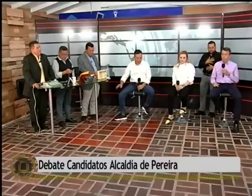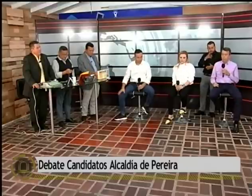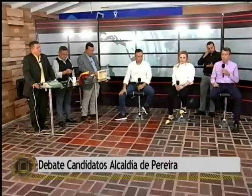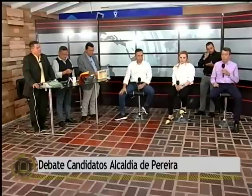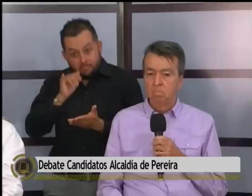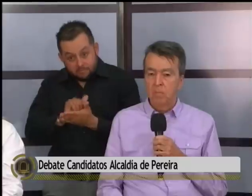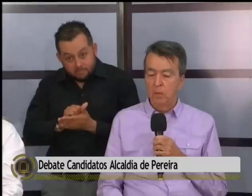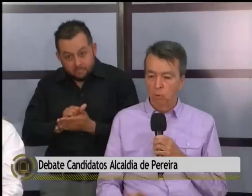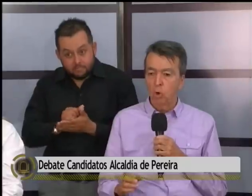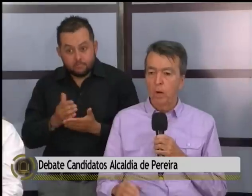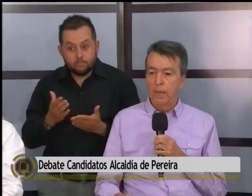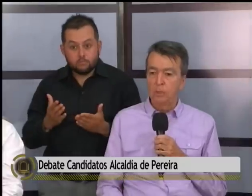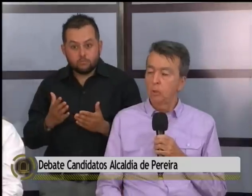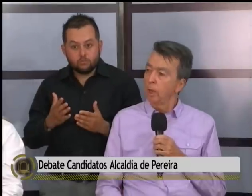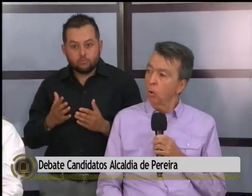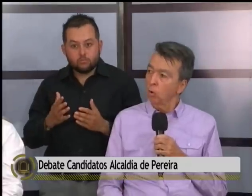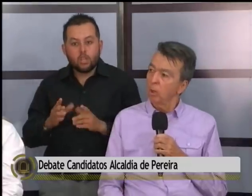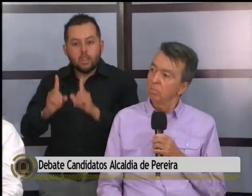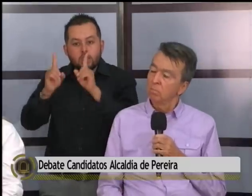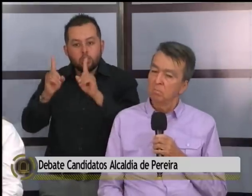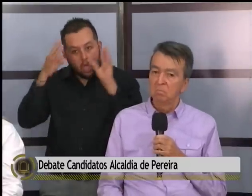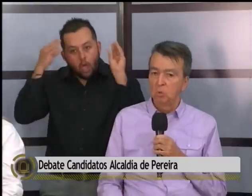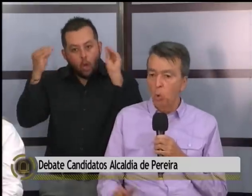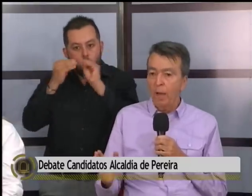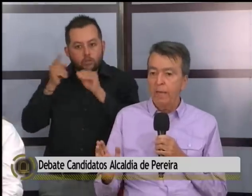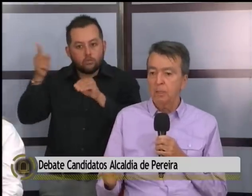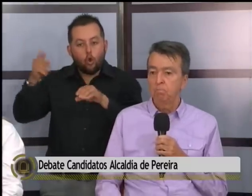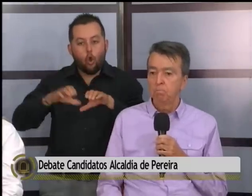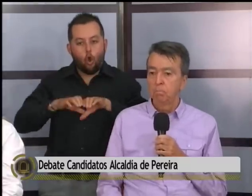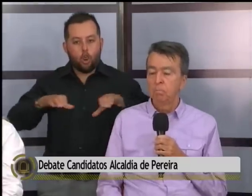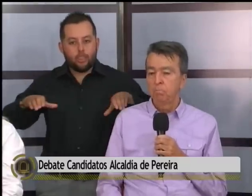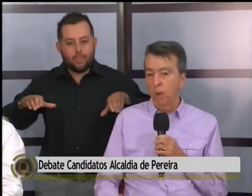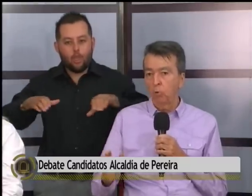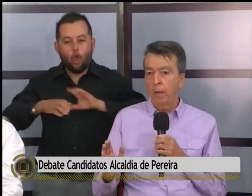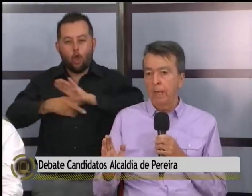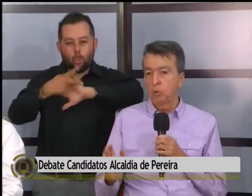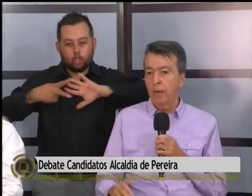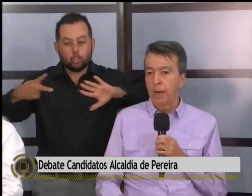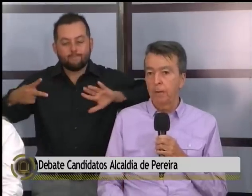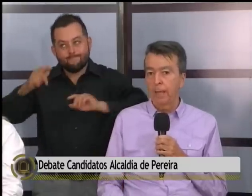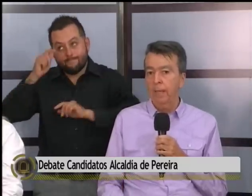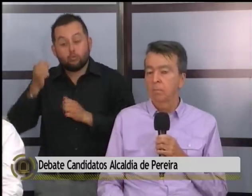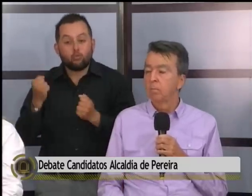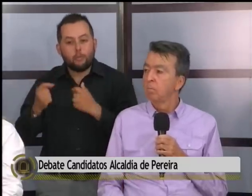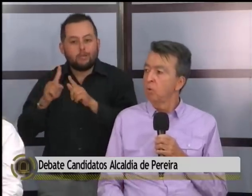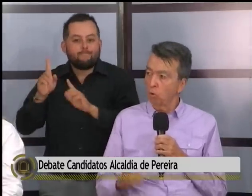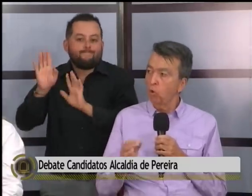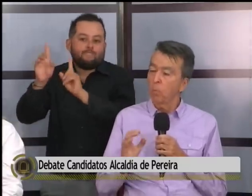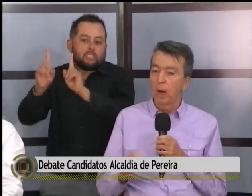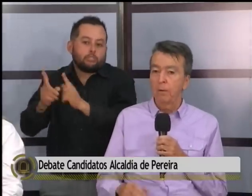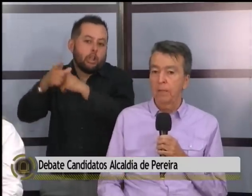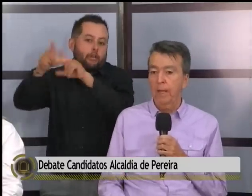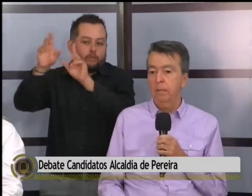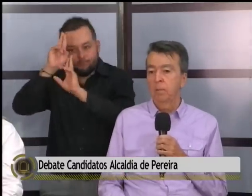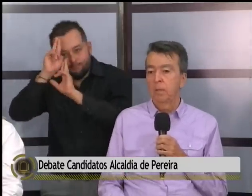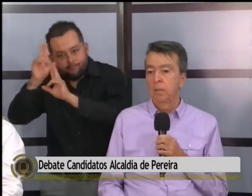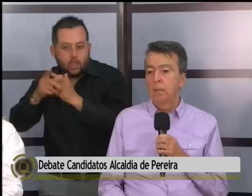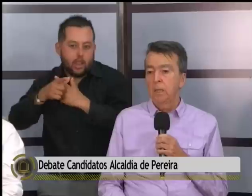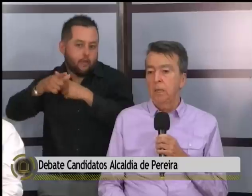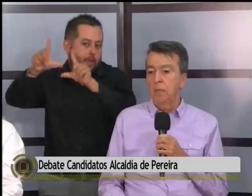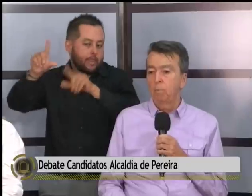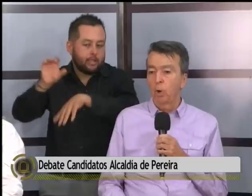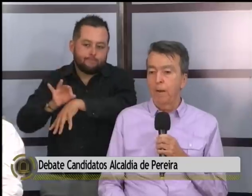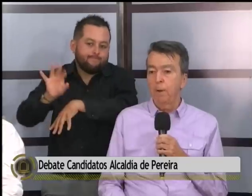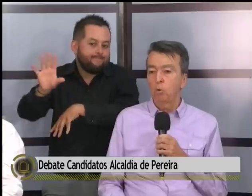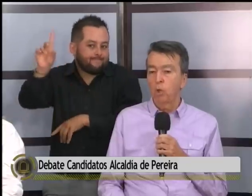que estoy con la decisión de la Corte. Dura es, pero es una decisión de la libertad. Yo estoy por la libertad